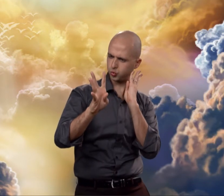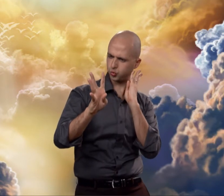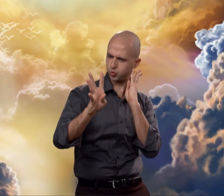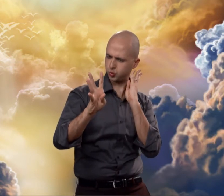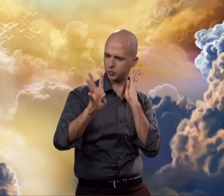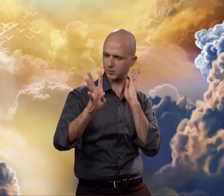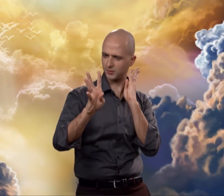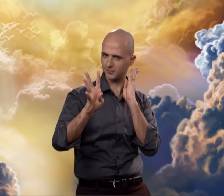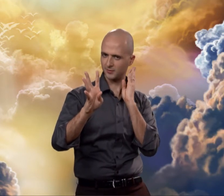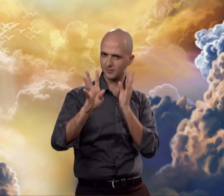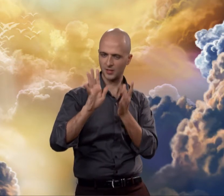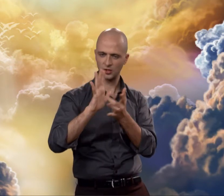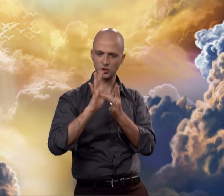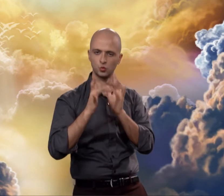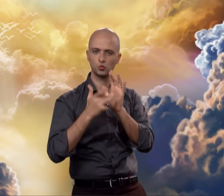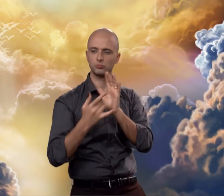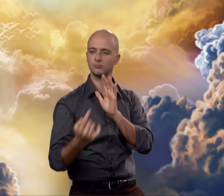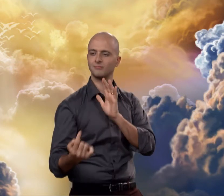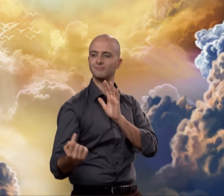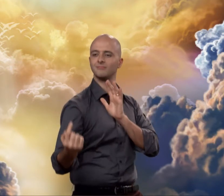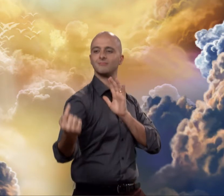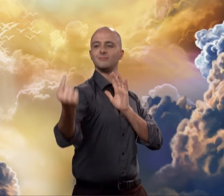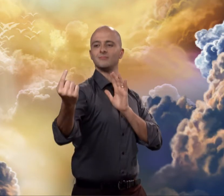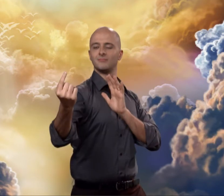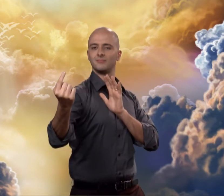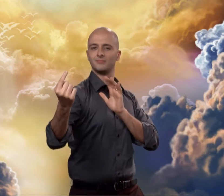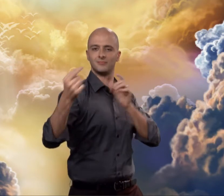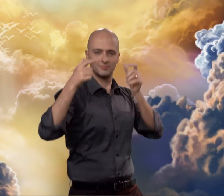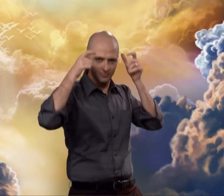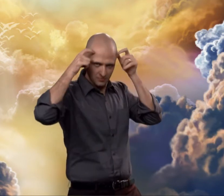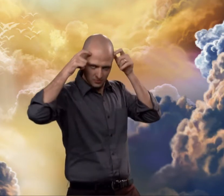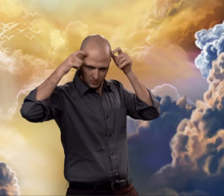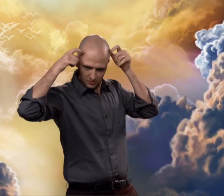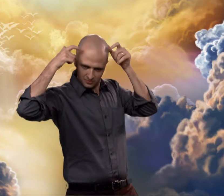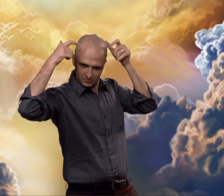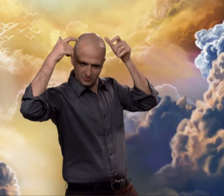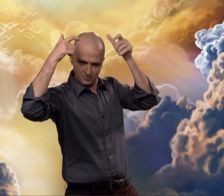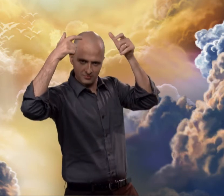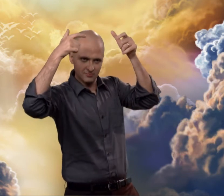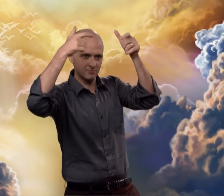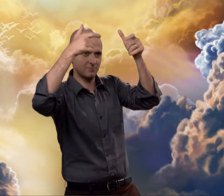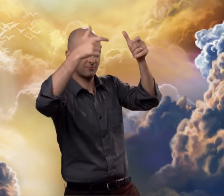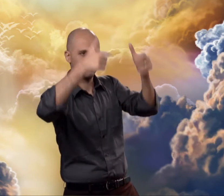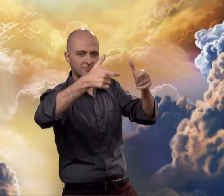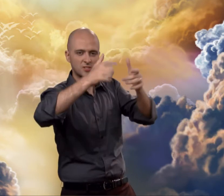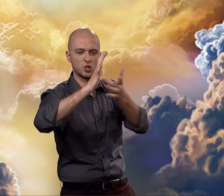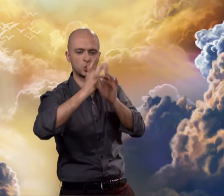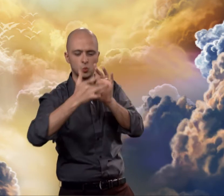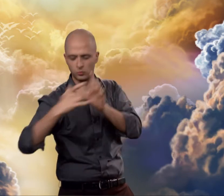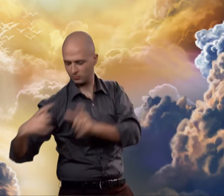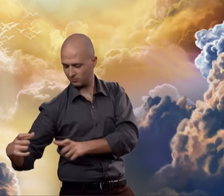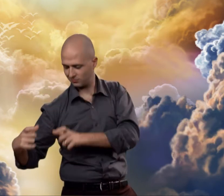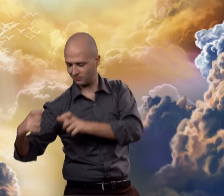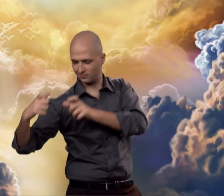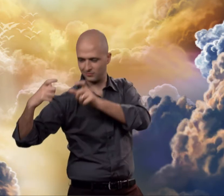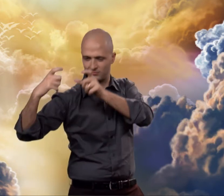nome que me deste. Quão emocionante será aquela hora em que o infinito Pai, olhando para os